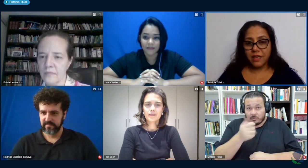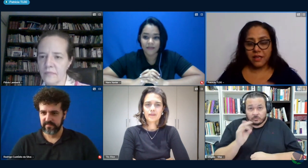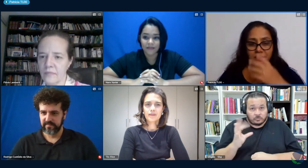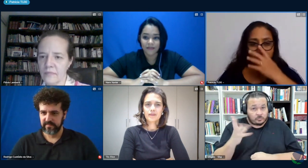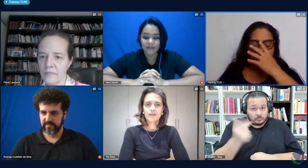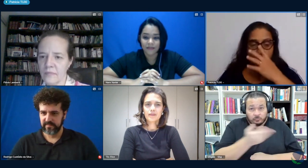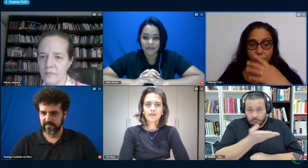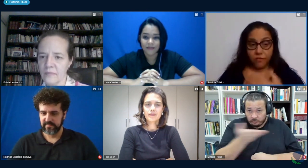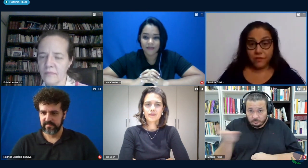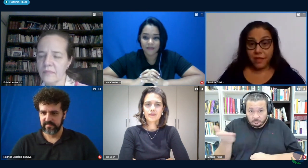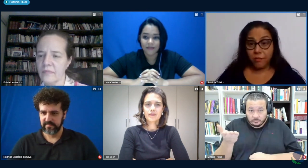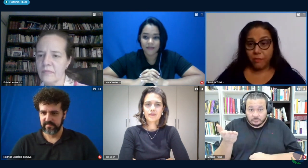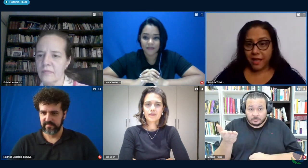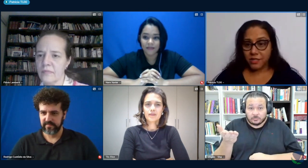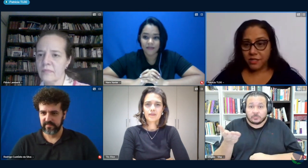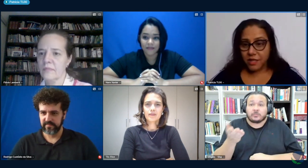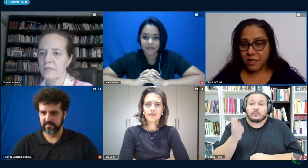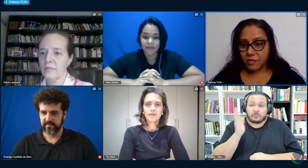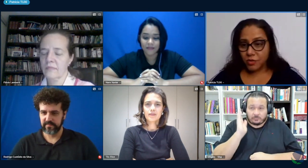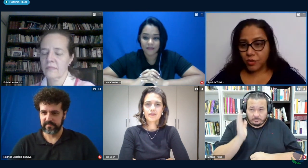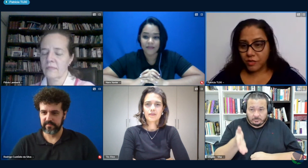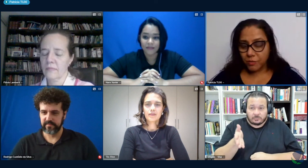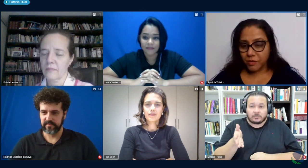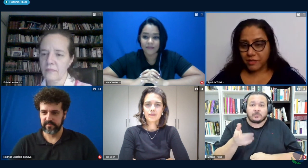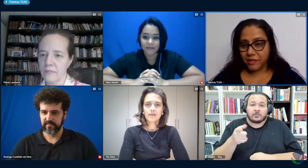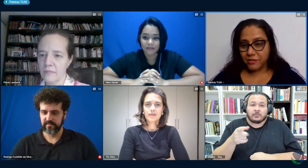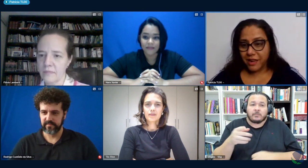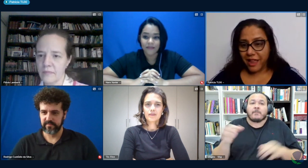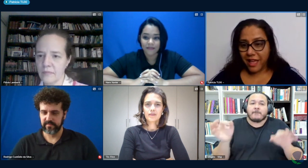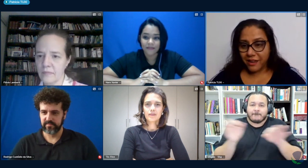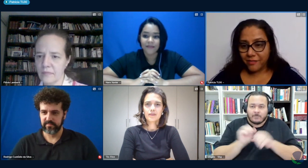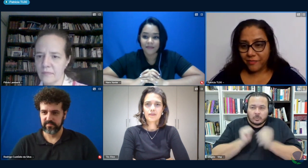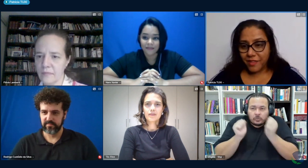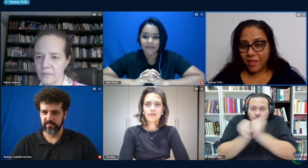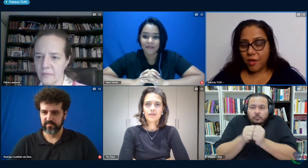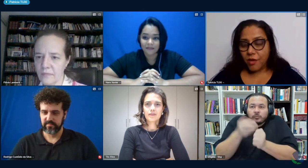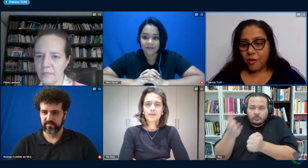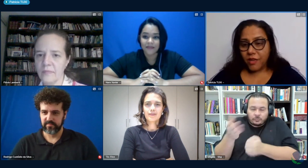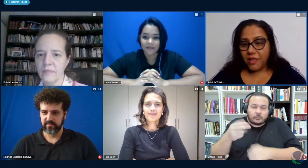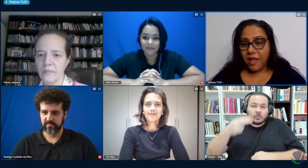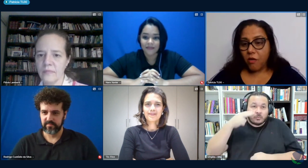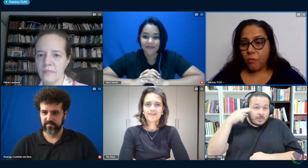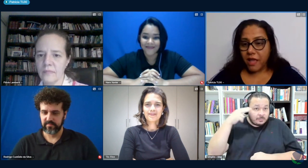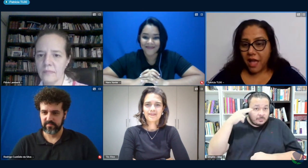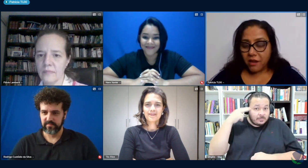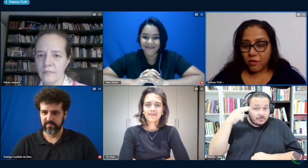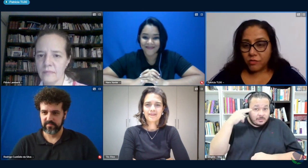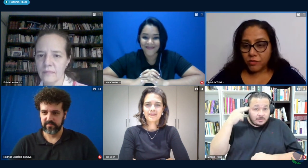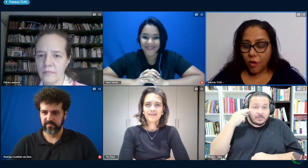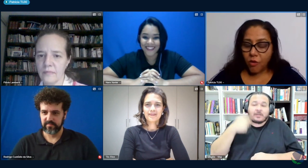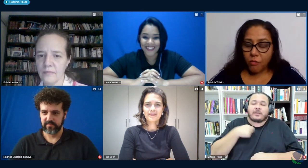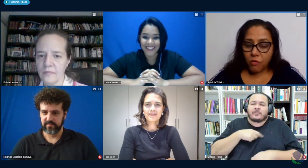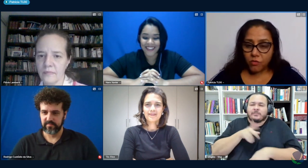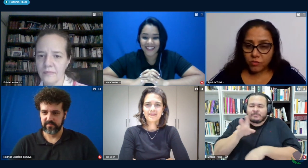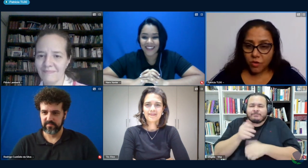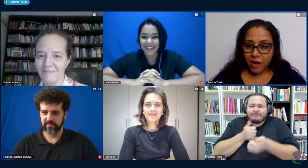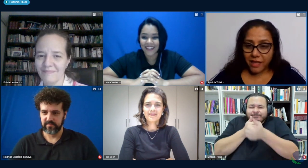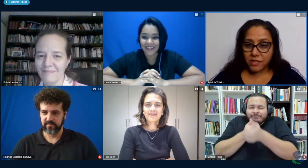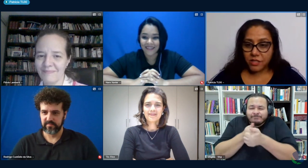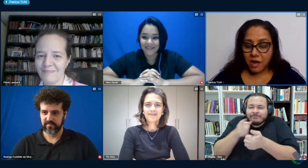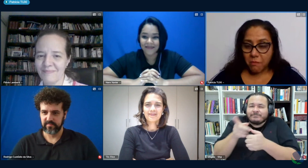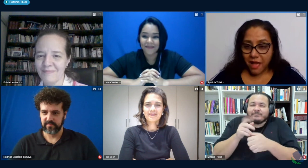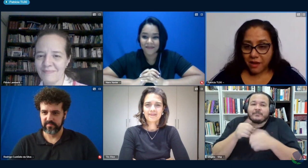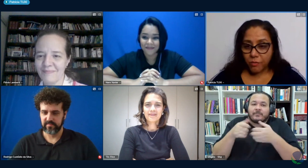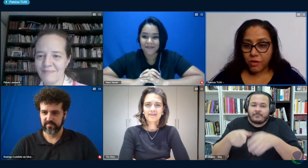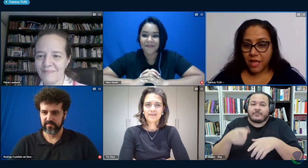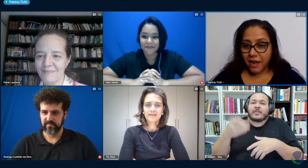vocês fizeram parte de todo esse processo da Nara e acompanharam, não só como alguns